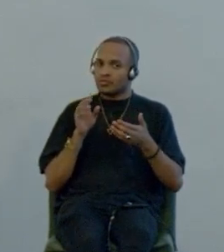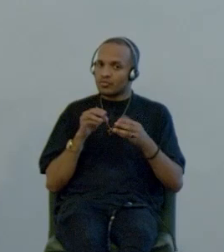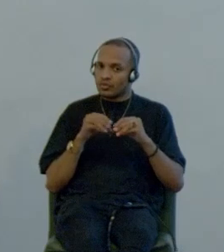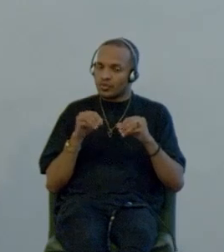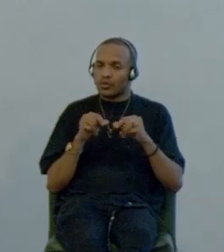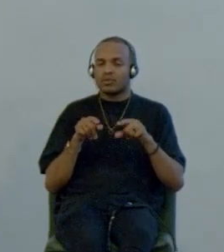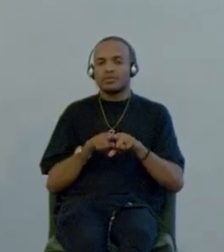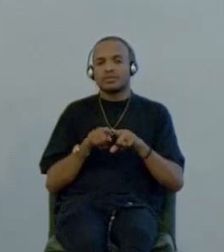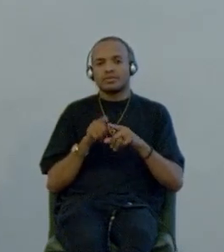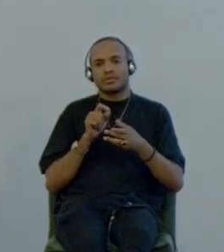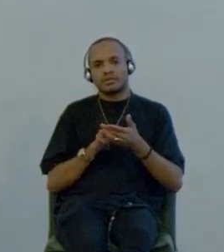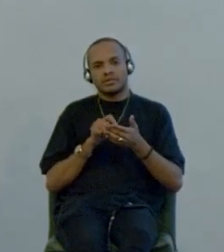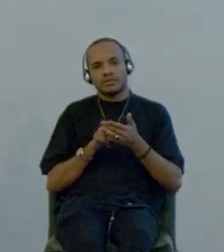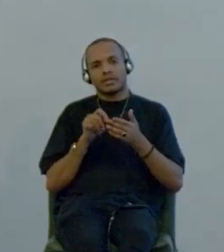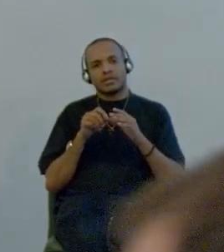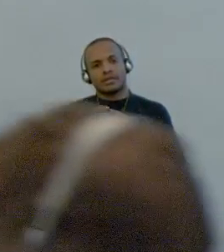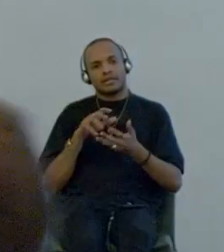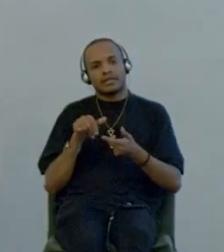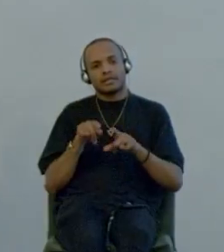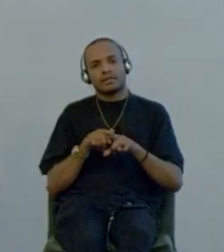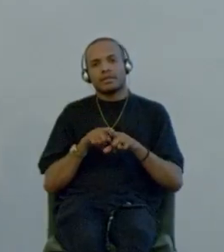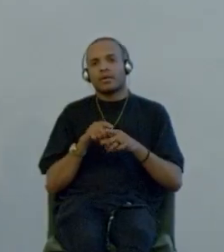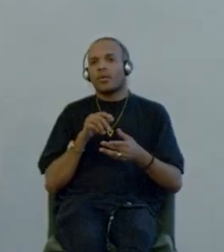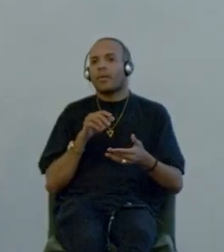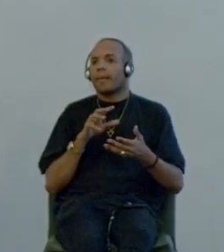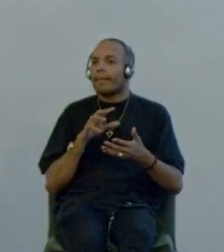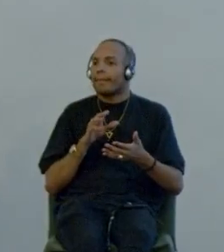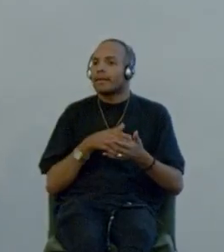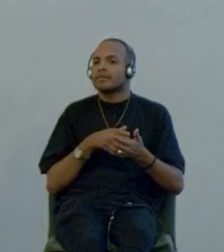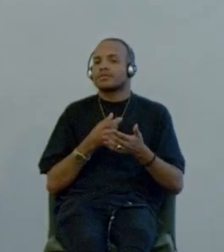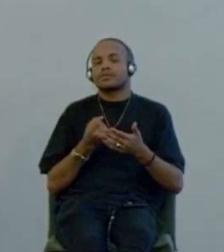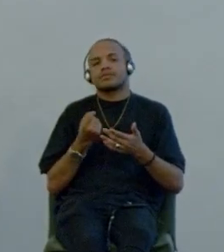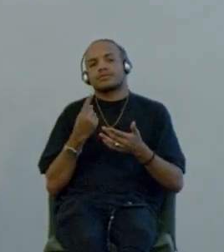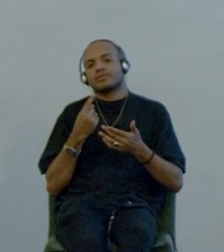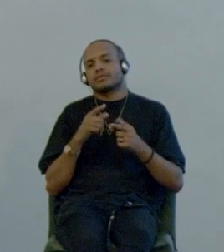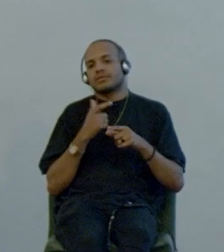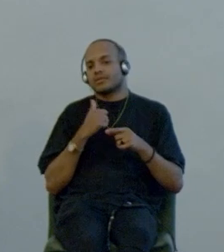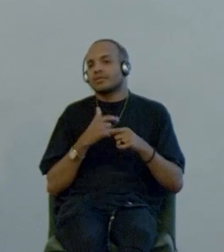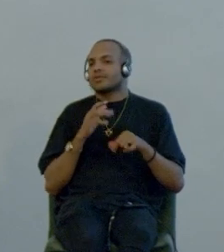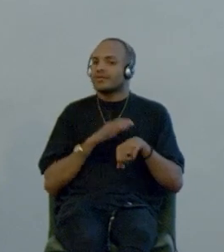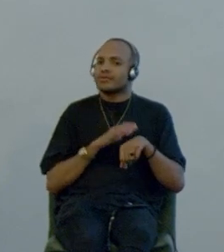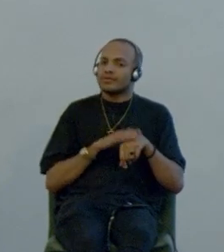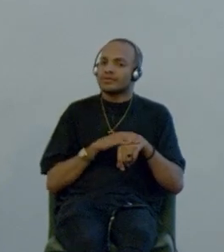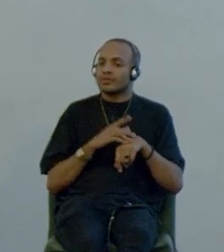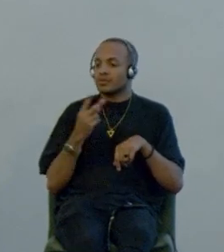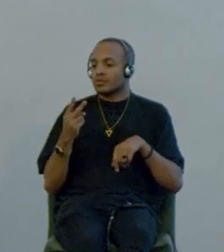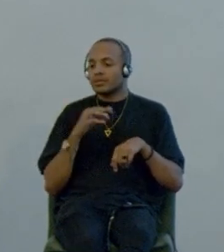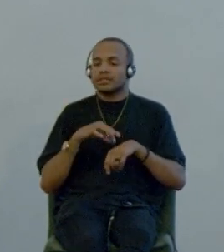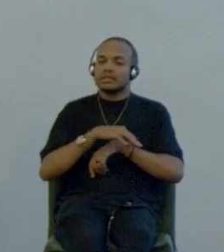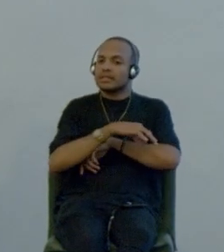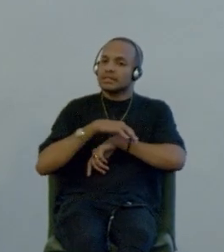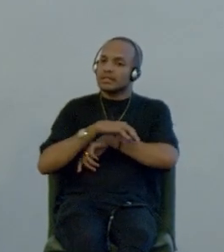mais c'est aussi un livre très étrange que j'ai fait avec deux architectes, Alexandra Arène et Axel Grégoire, qui ont été cités tout à